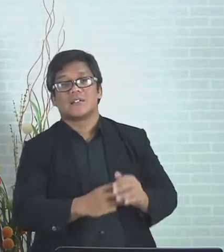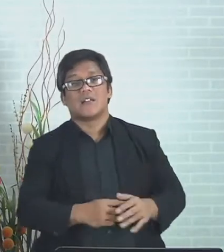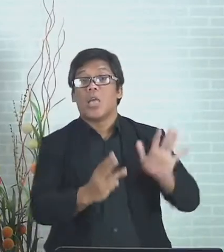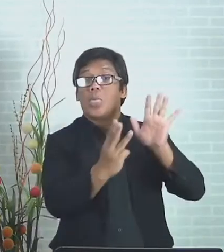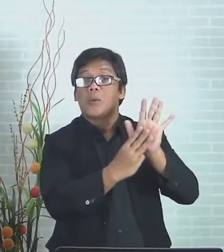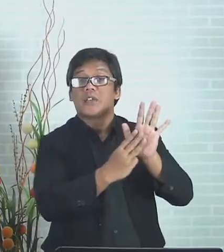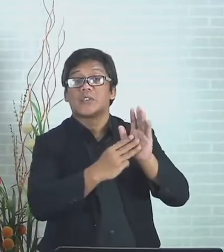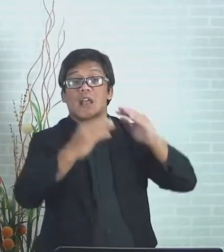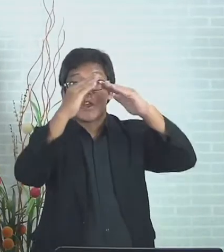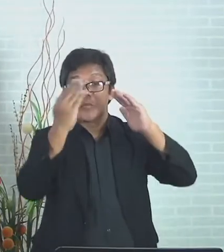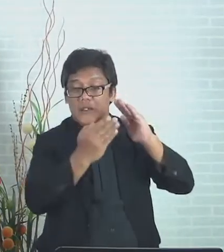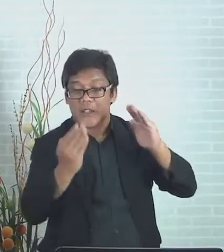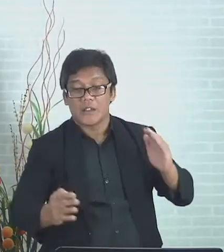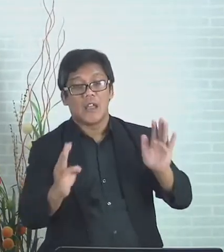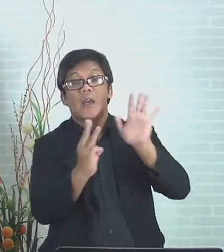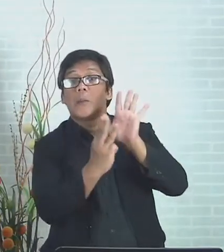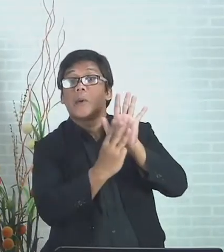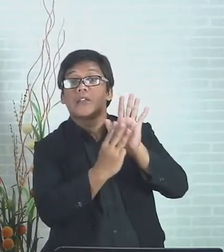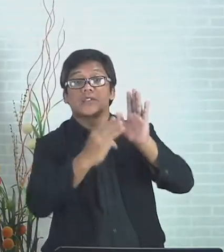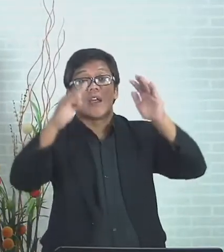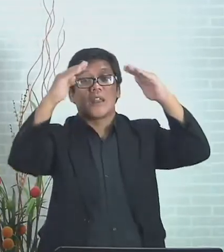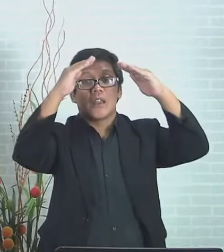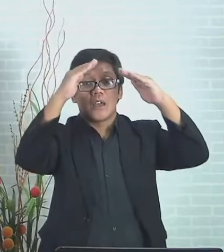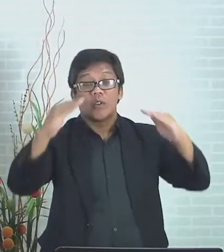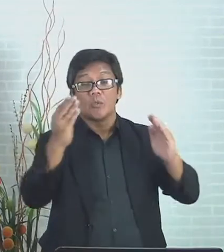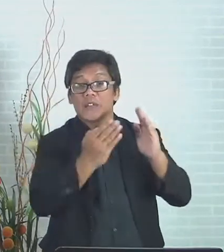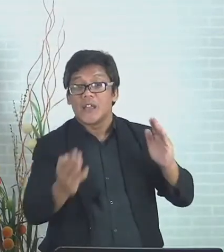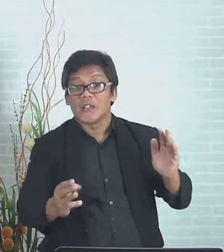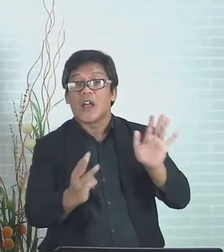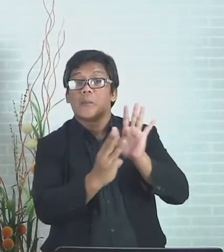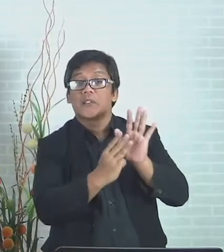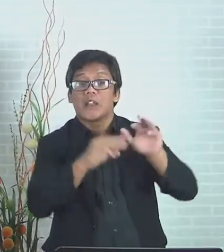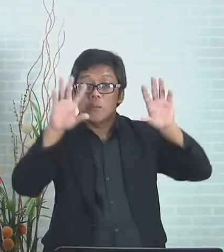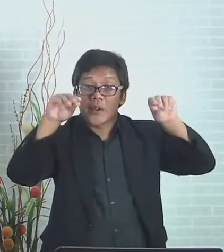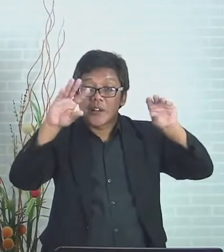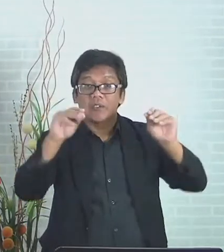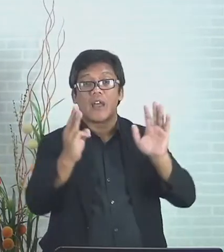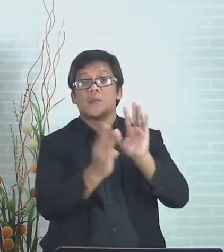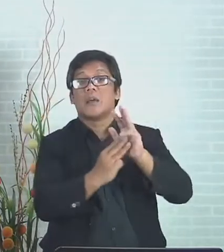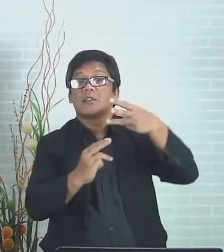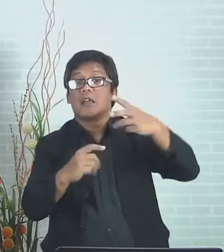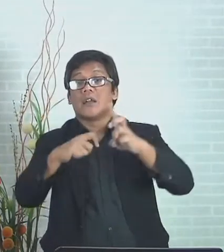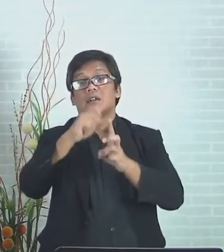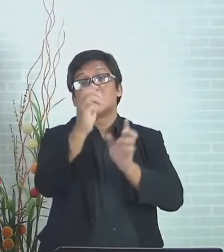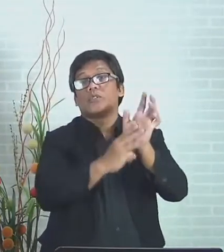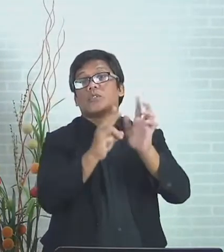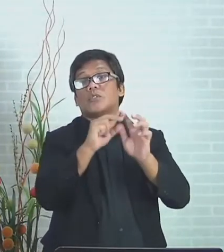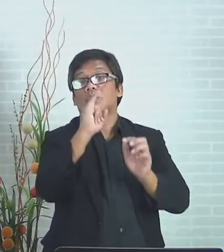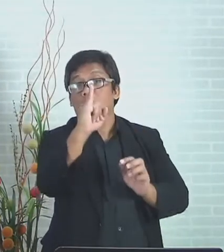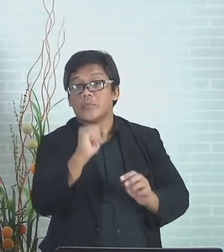masalah pekerjaan masalah ekonomi masalah pelayanan atau masalah apapun itu dalam kehidupan kita